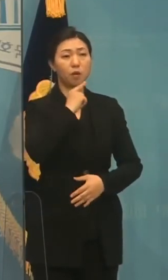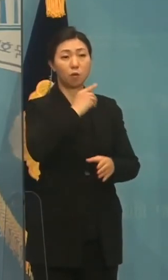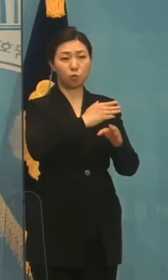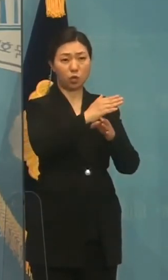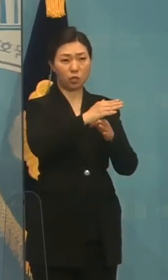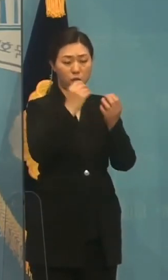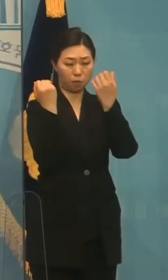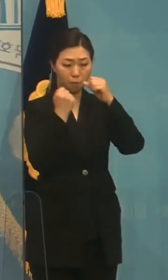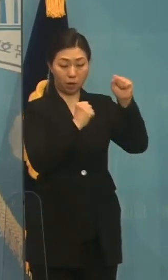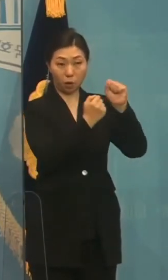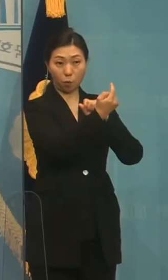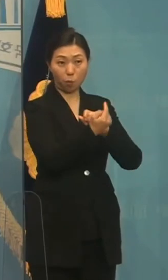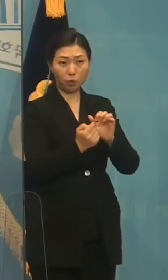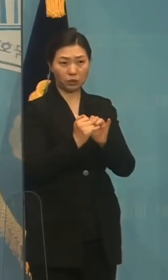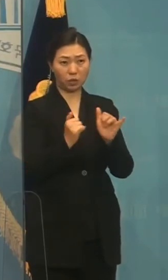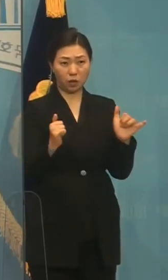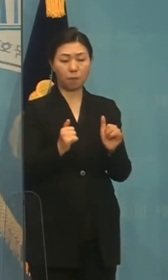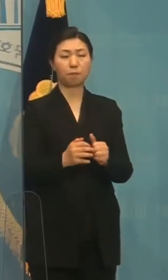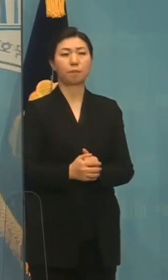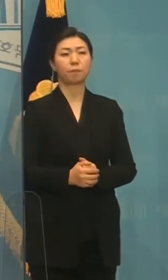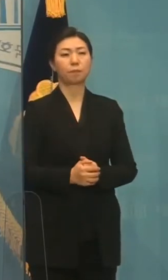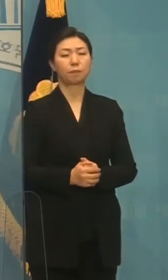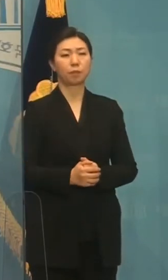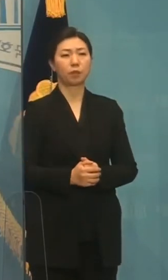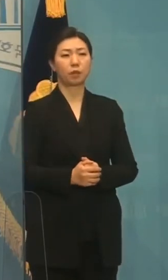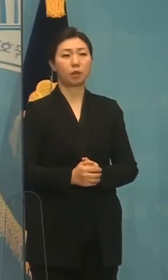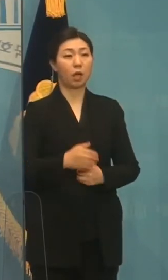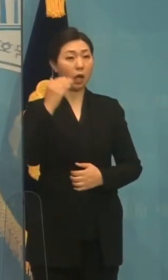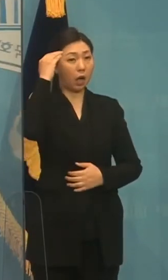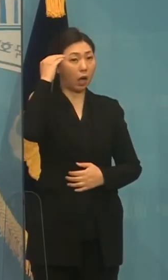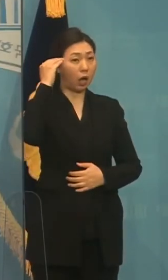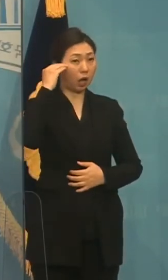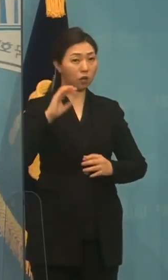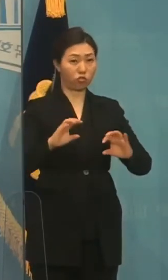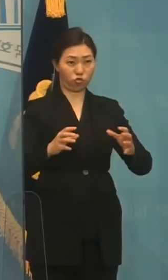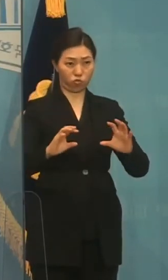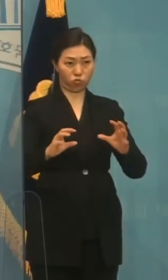탈북하신 분들이 우리 그 대한민국에